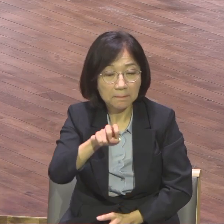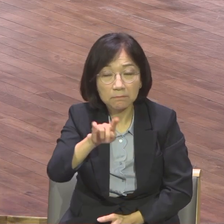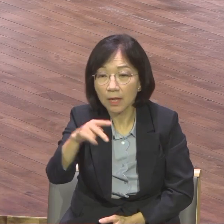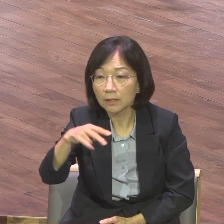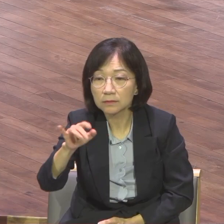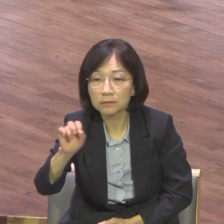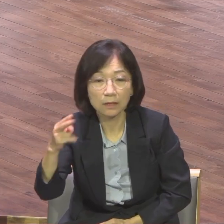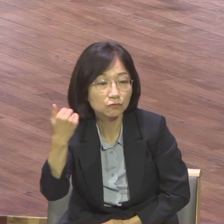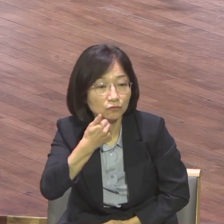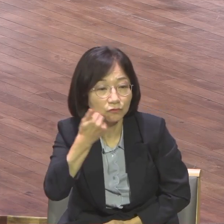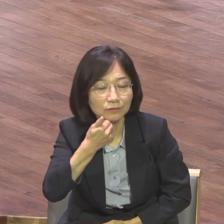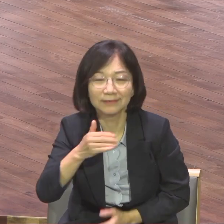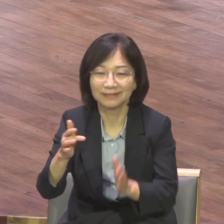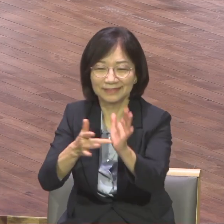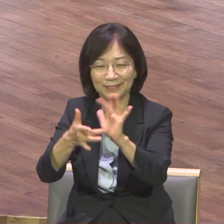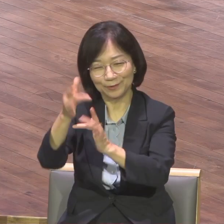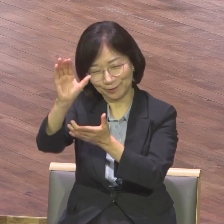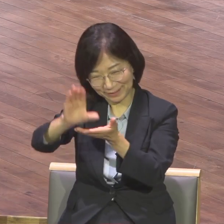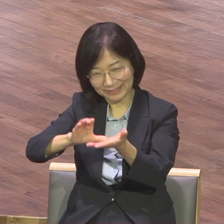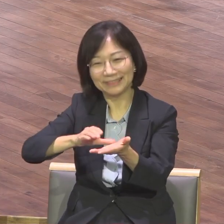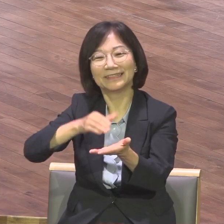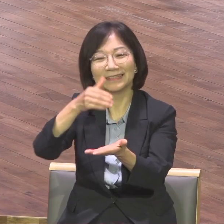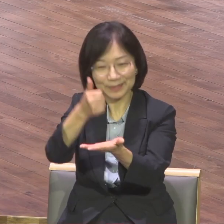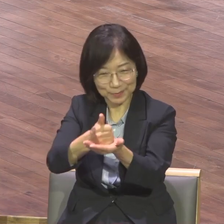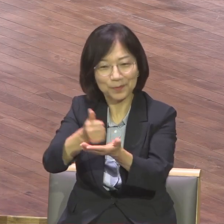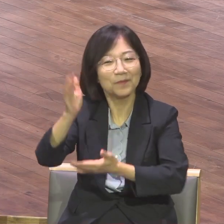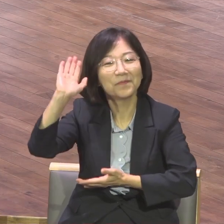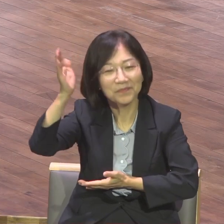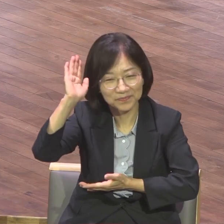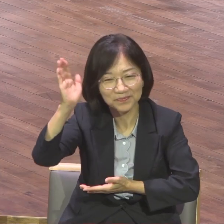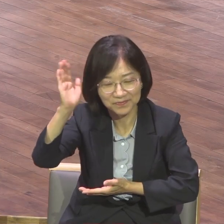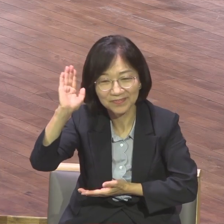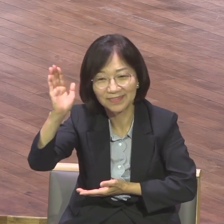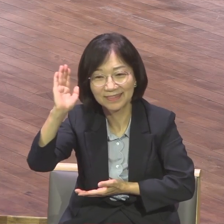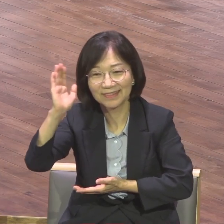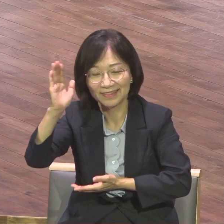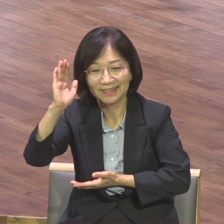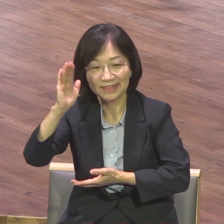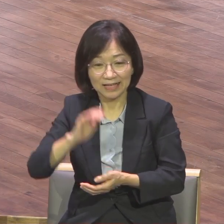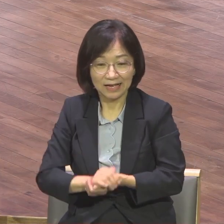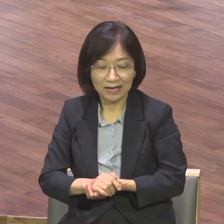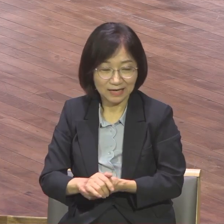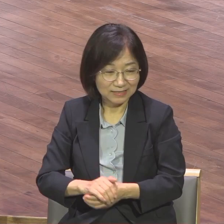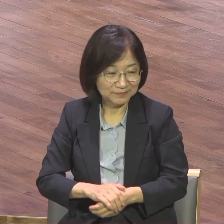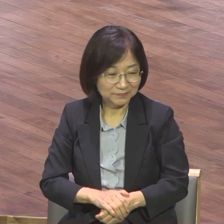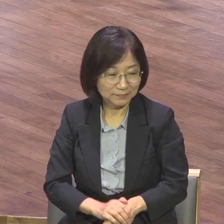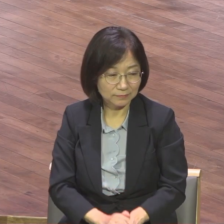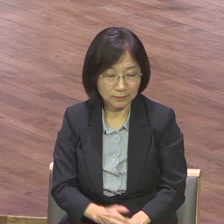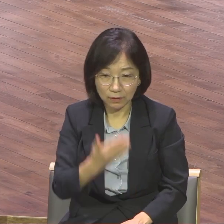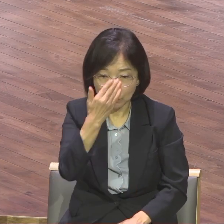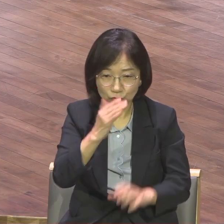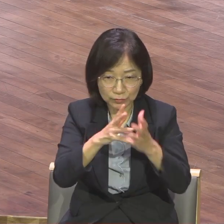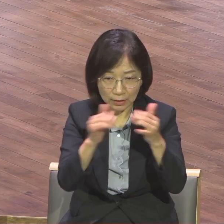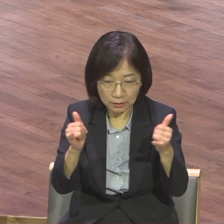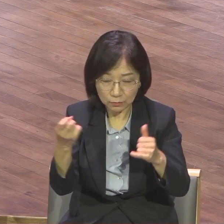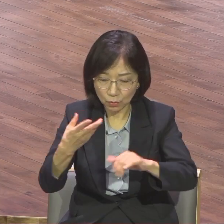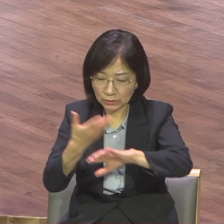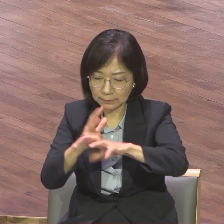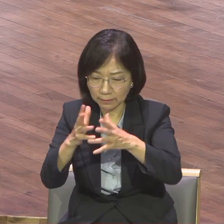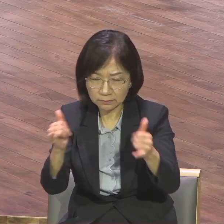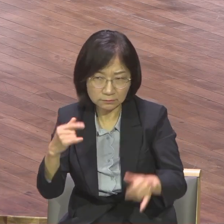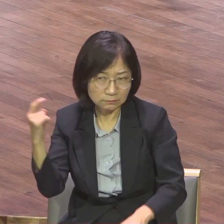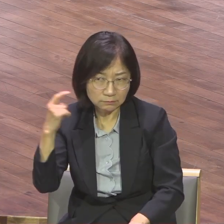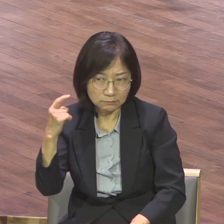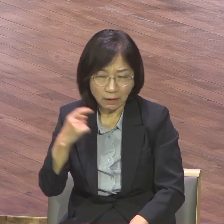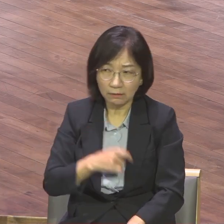예수 그리스도다. 그렇게 결론 내립니다. 그러니까 이걸 유대인들은, 이방인들은 알 수가 없지요.